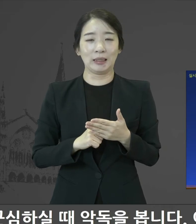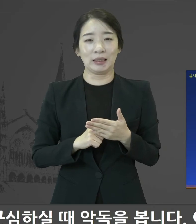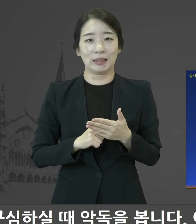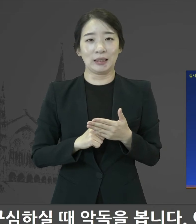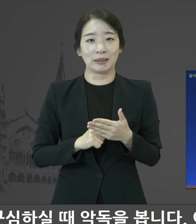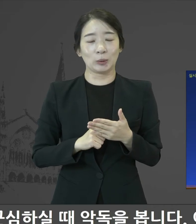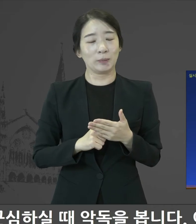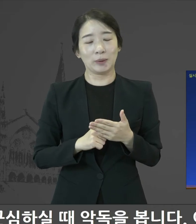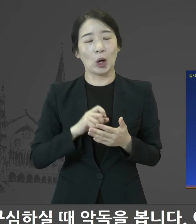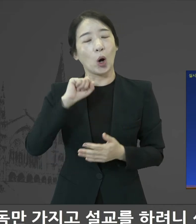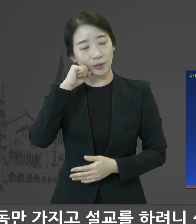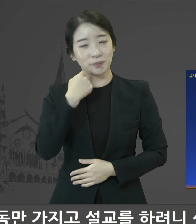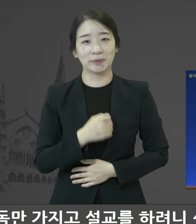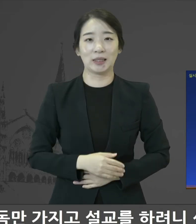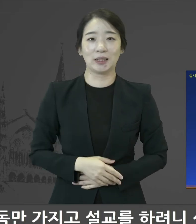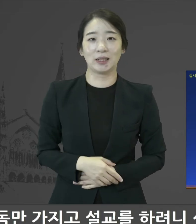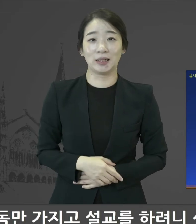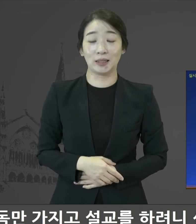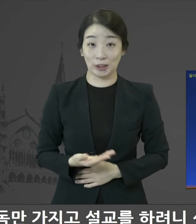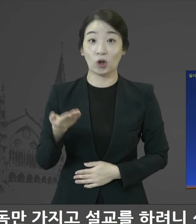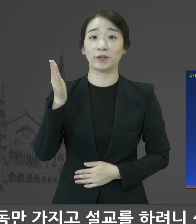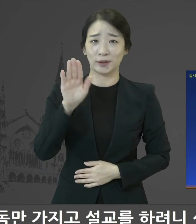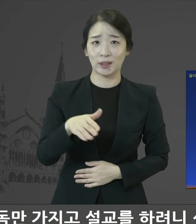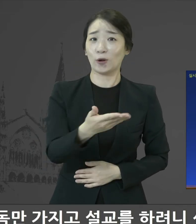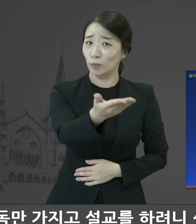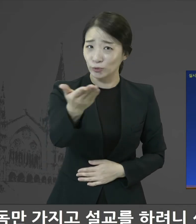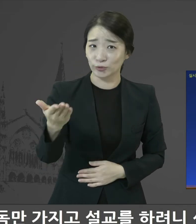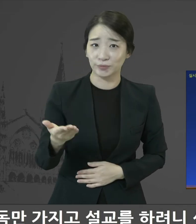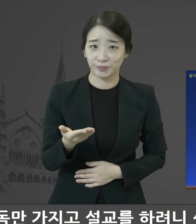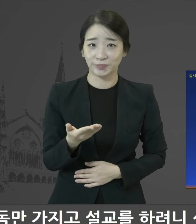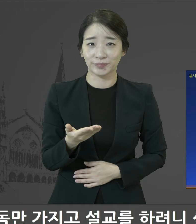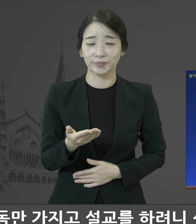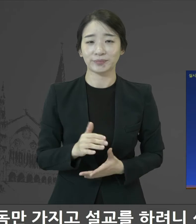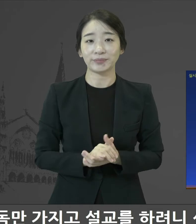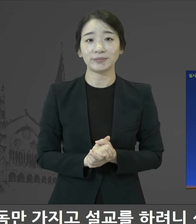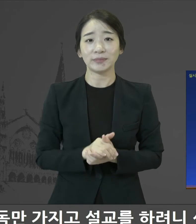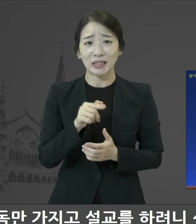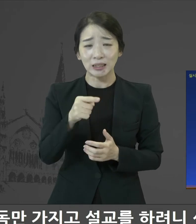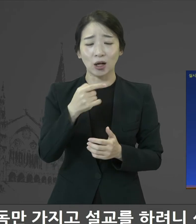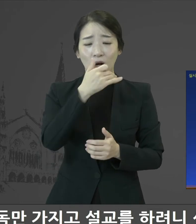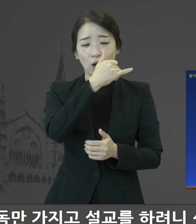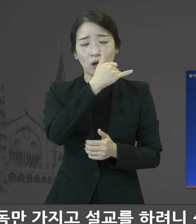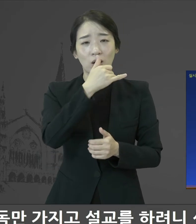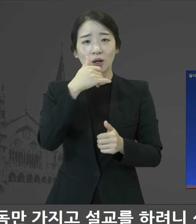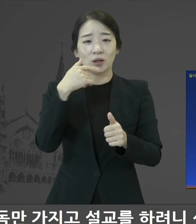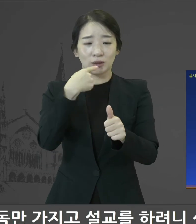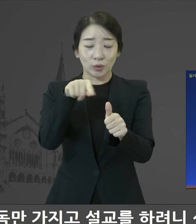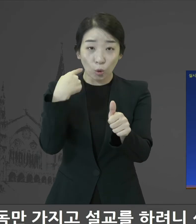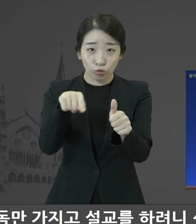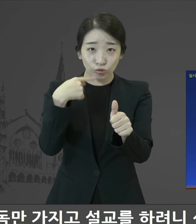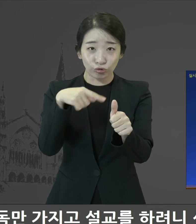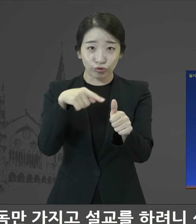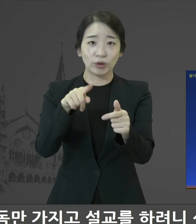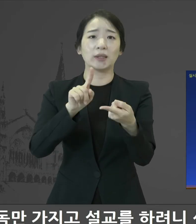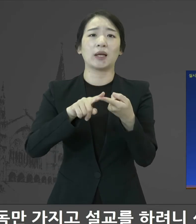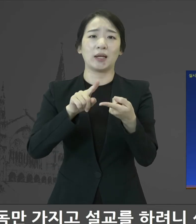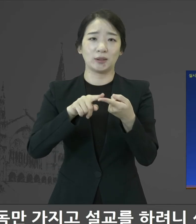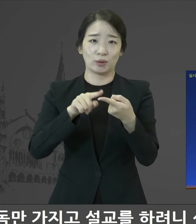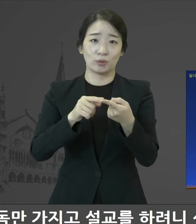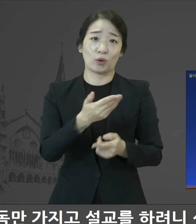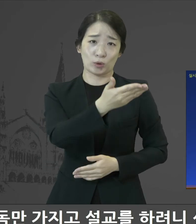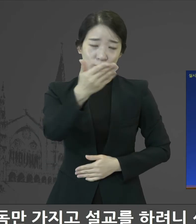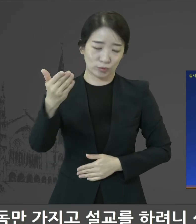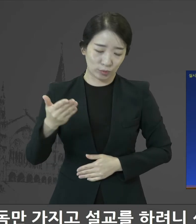이게 쉽지 않습니다. 근데 사랑하는 성도 여러분, 우리가 이런 교훈에서도 은혜 받는 성화된